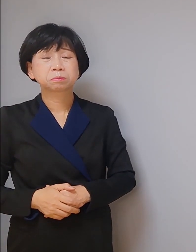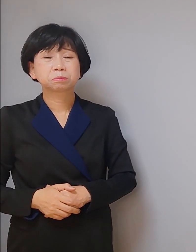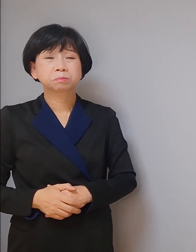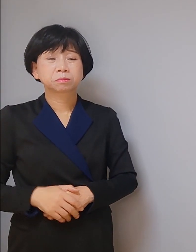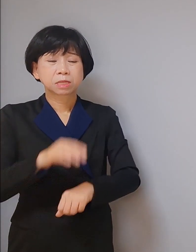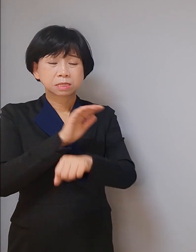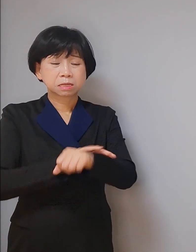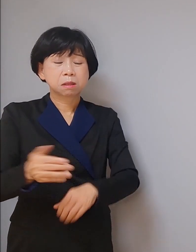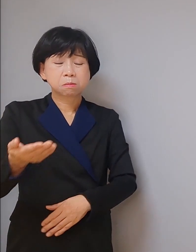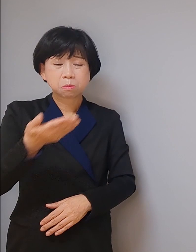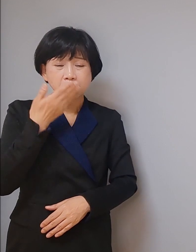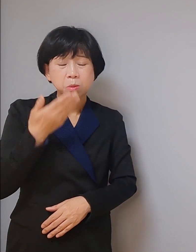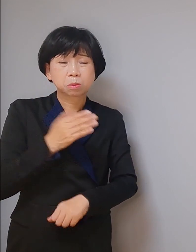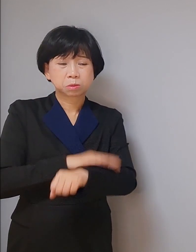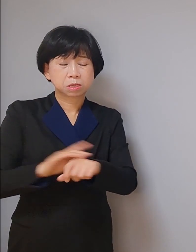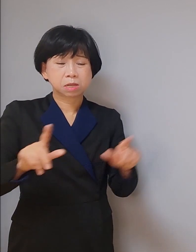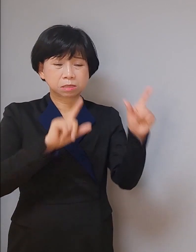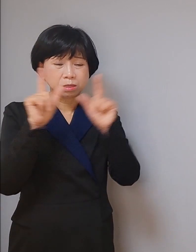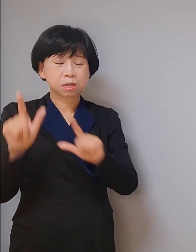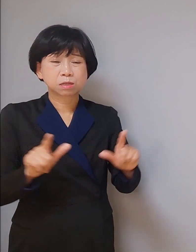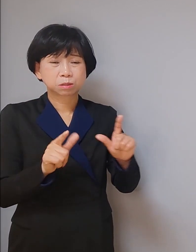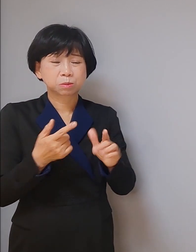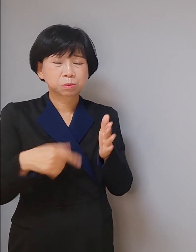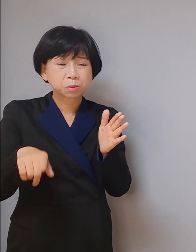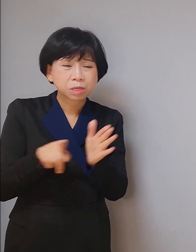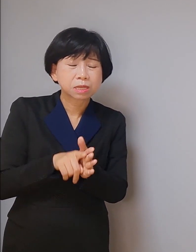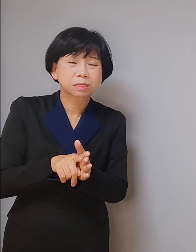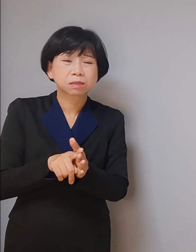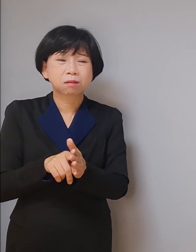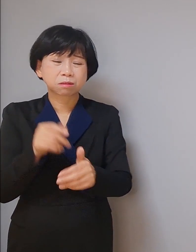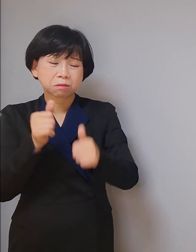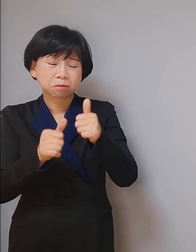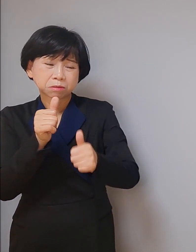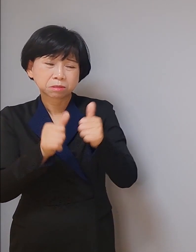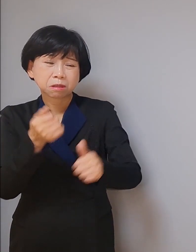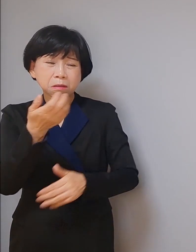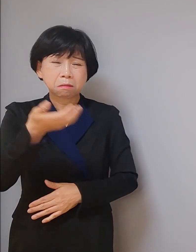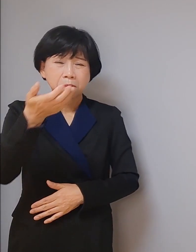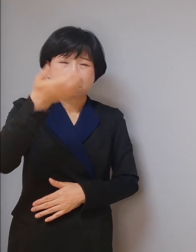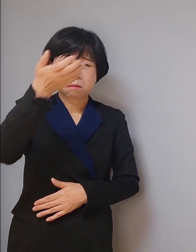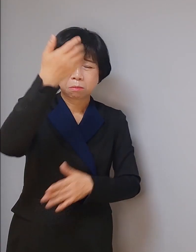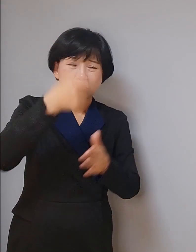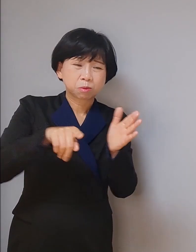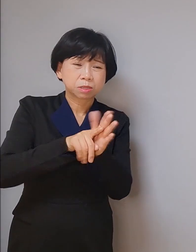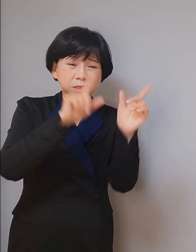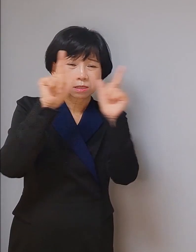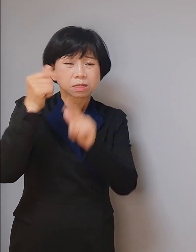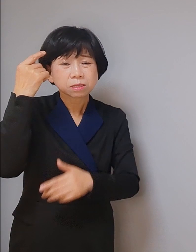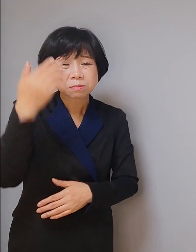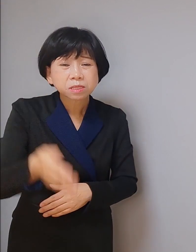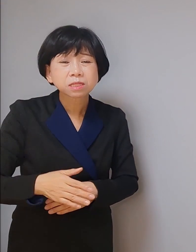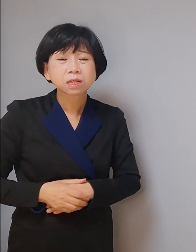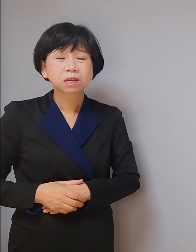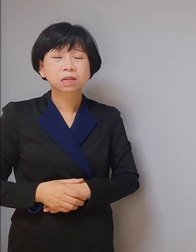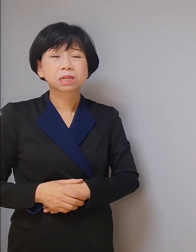살기 위해 경쟁하며 더 높은 것을 차지하기 위해 지금 살아가고 계십니까? 아이쿠,